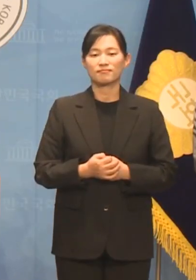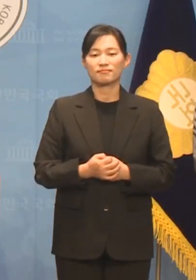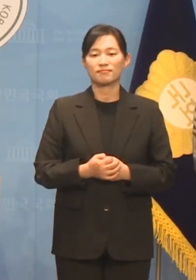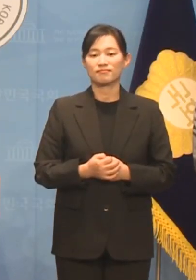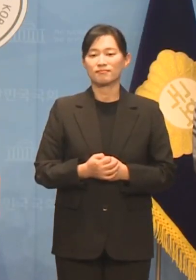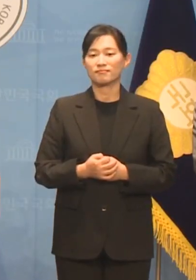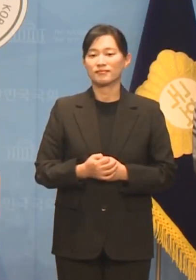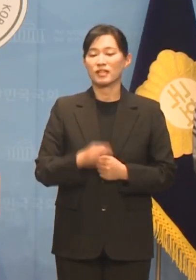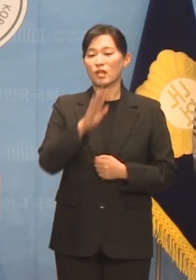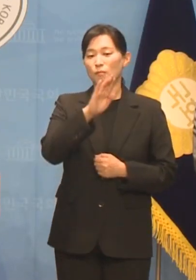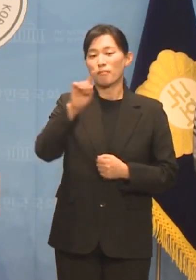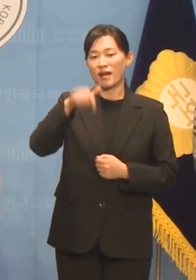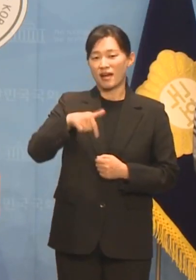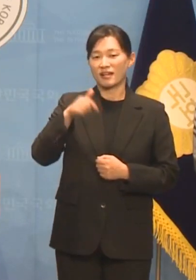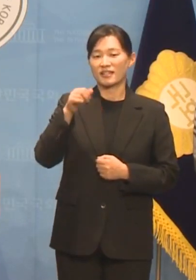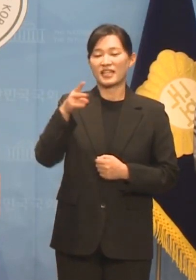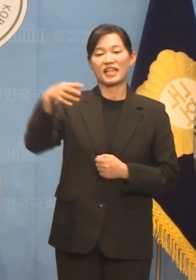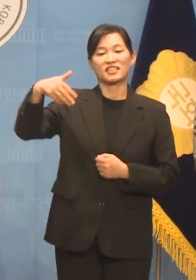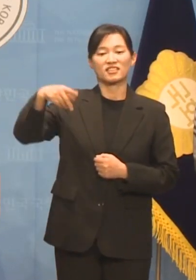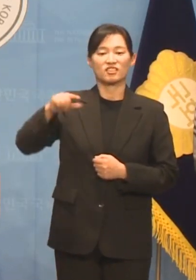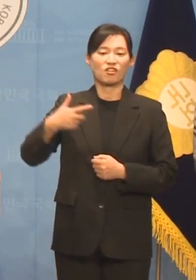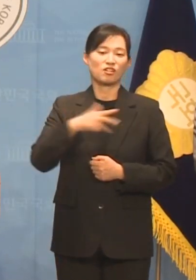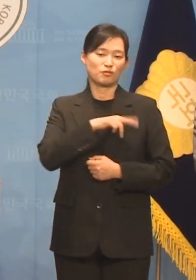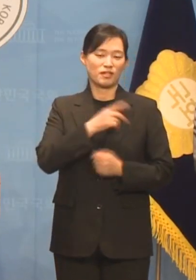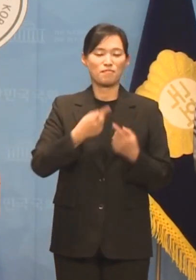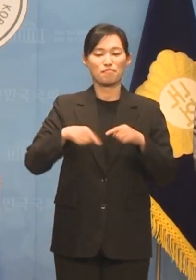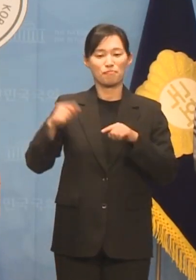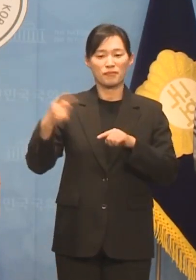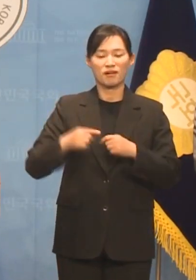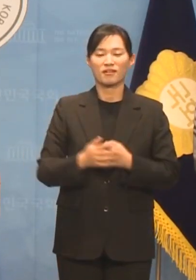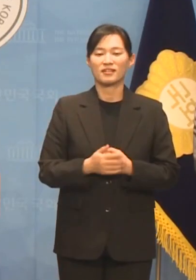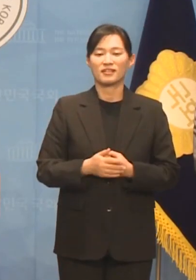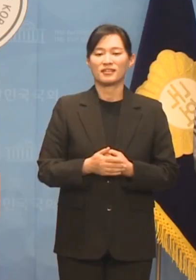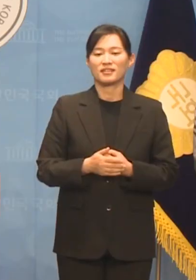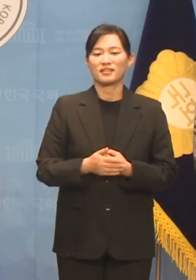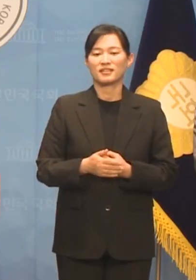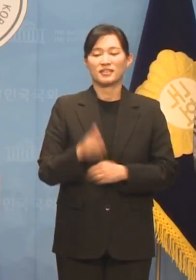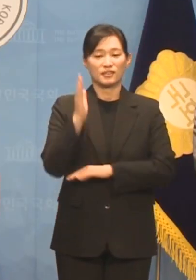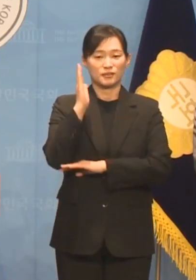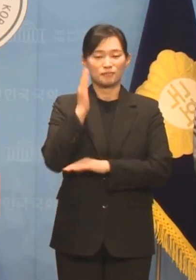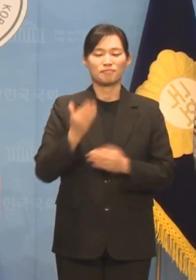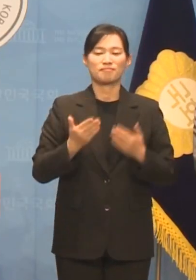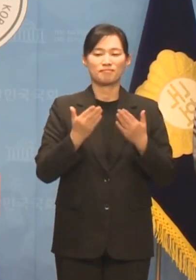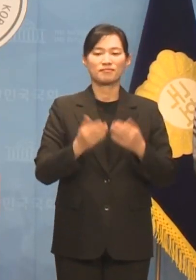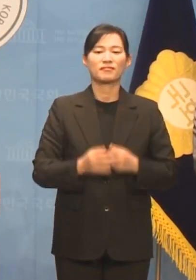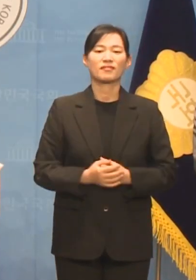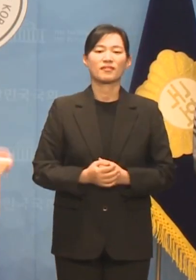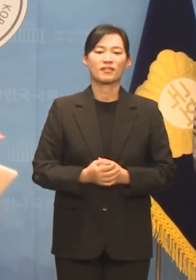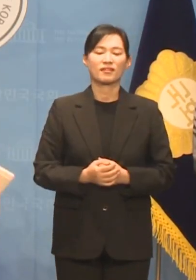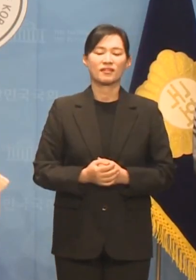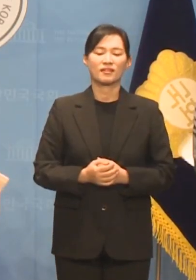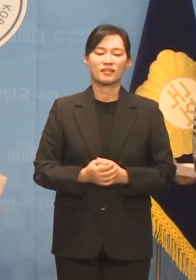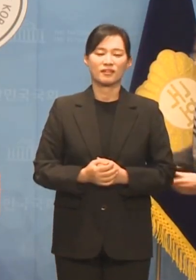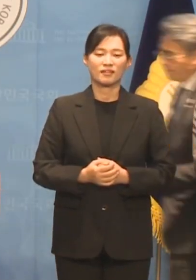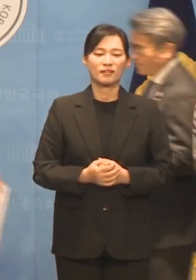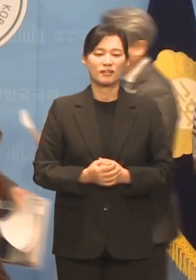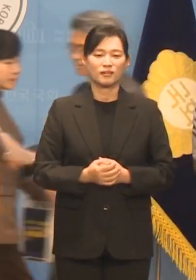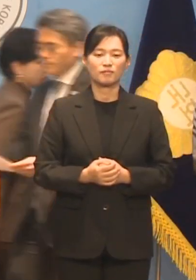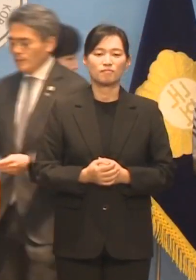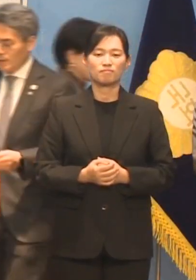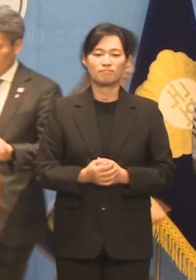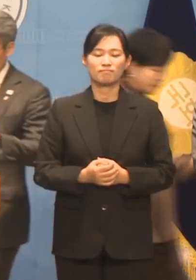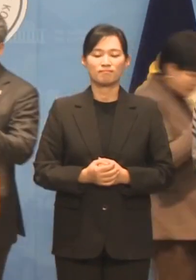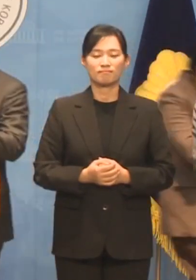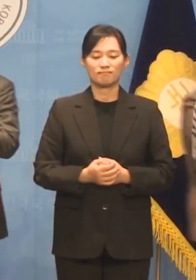네네. 우리 박예철 위원님도 함께 주셨습니다. 그러면 기자회견문 낭독하기로 하겠습니다.